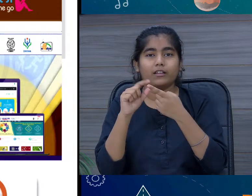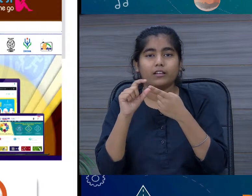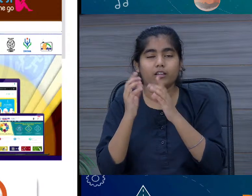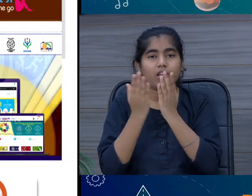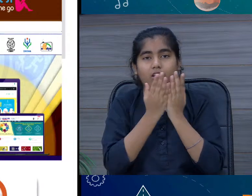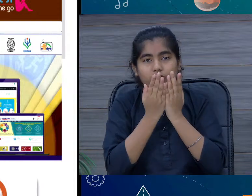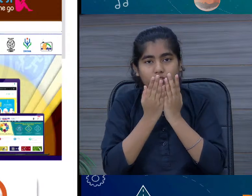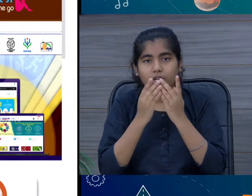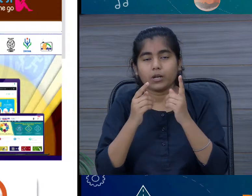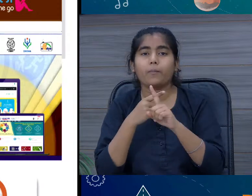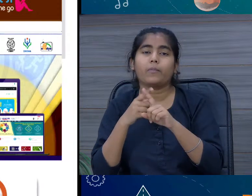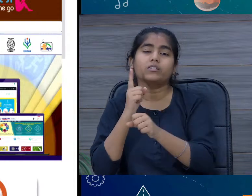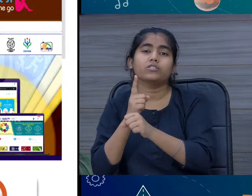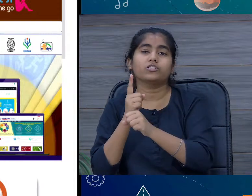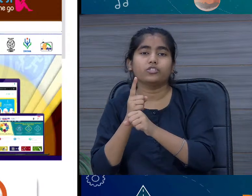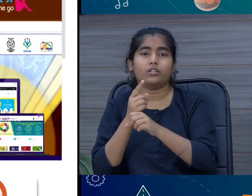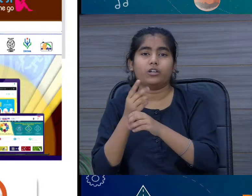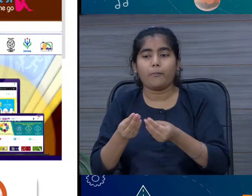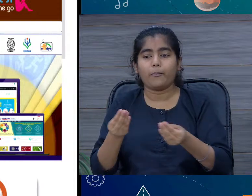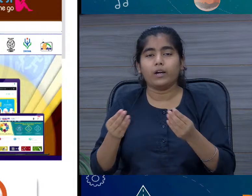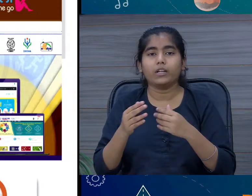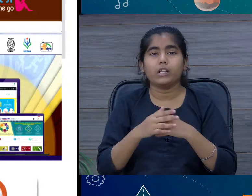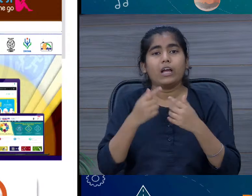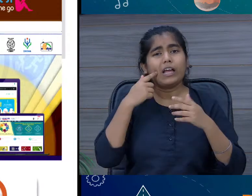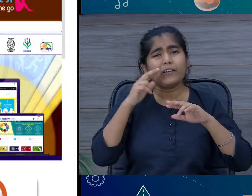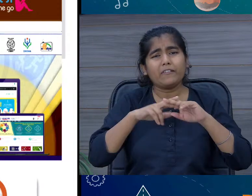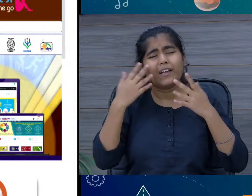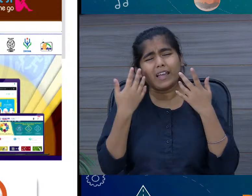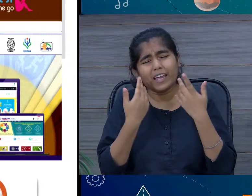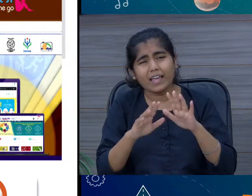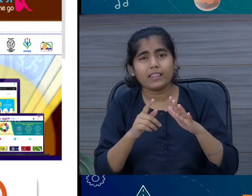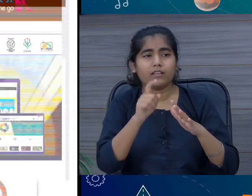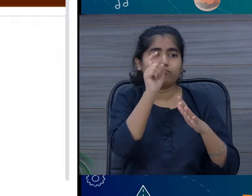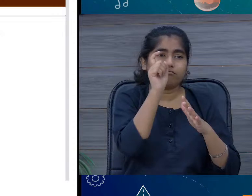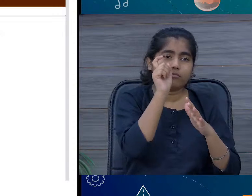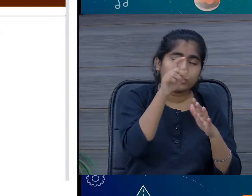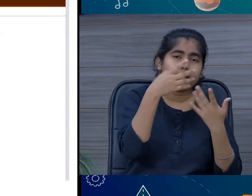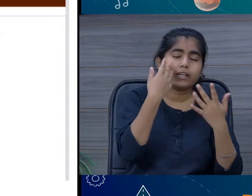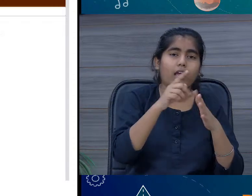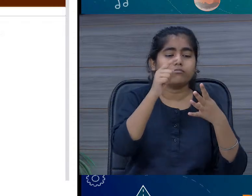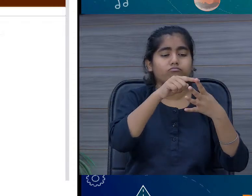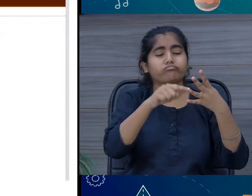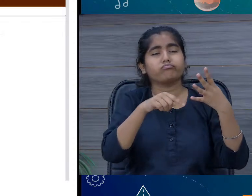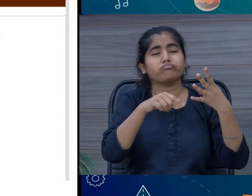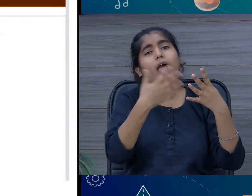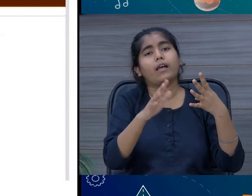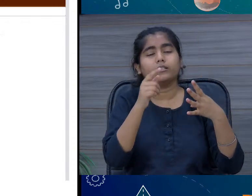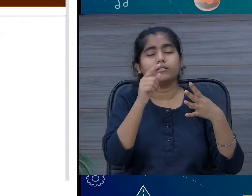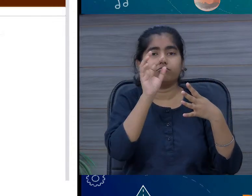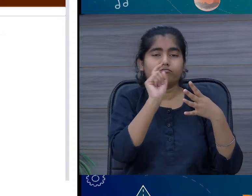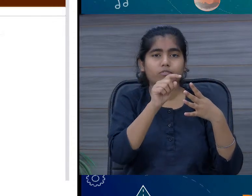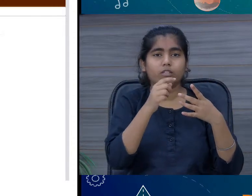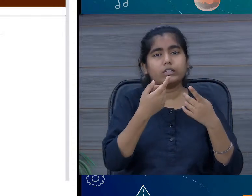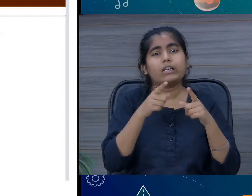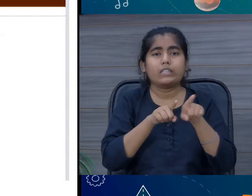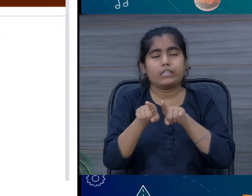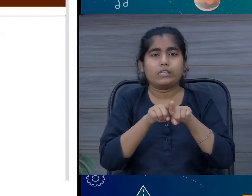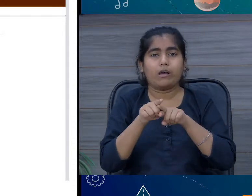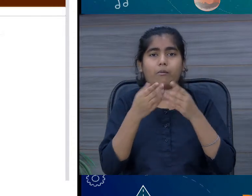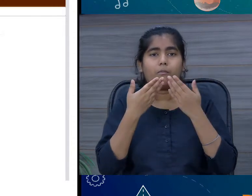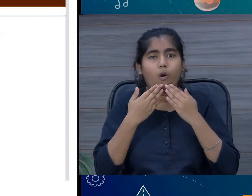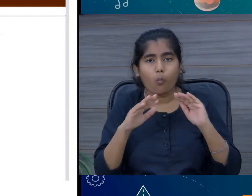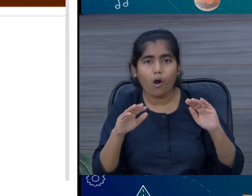teachers resources. So if you'll click on any one of these, say for example I have clicked on students, so